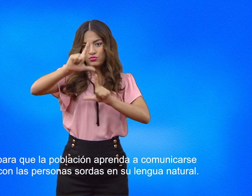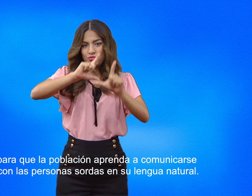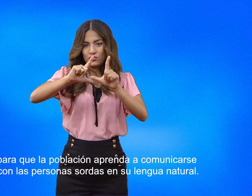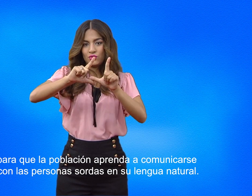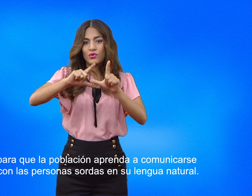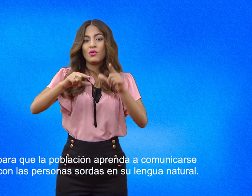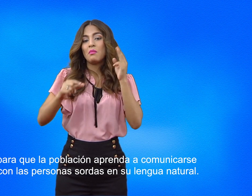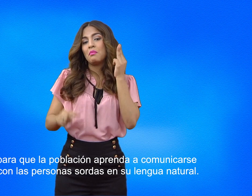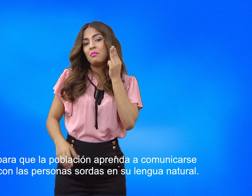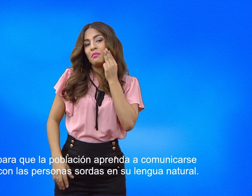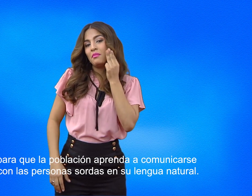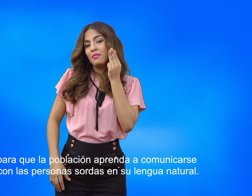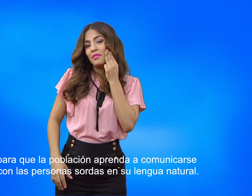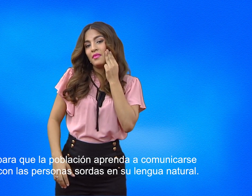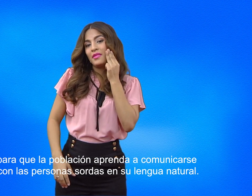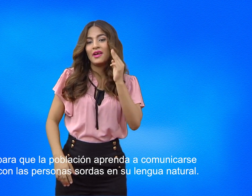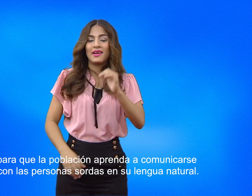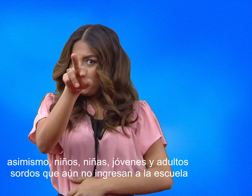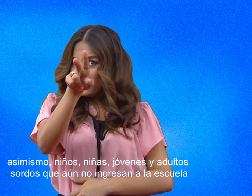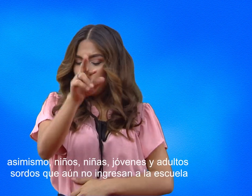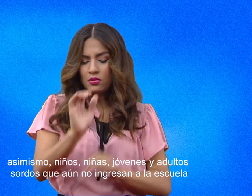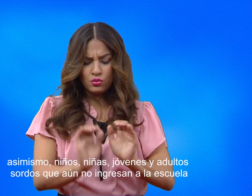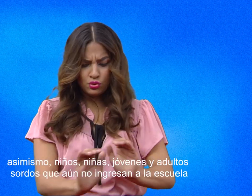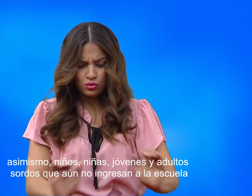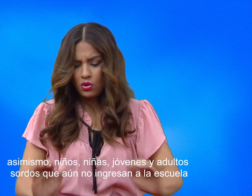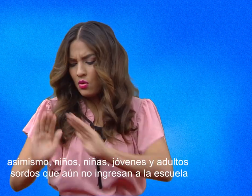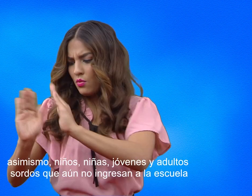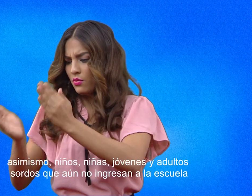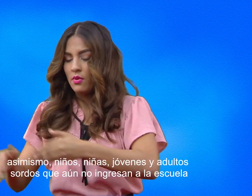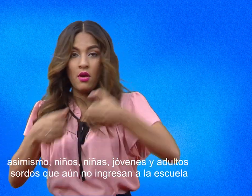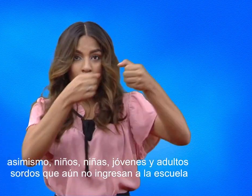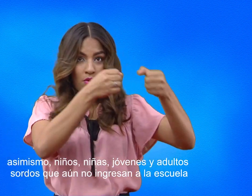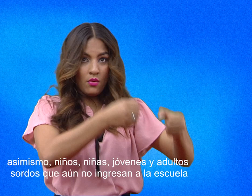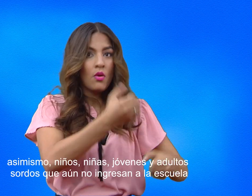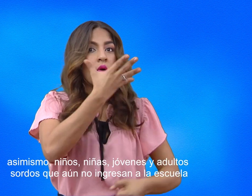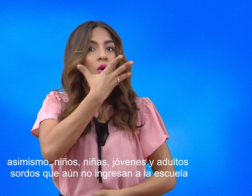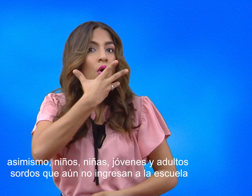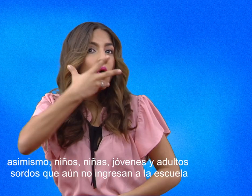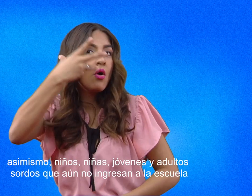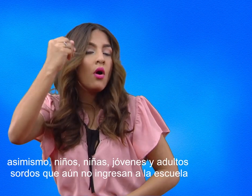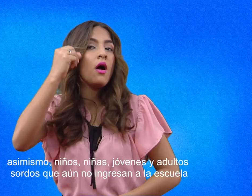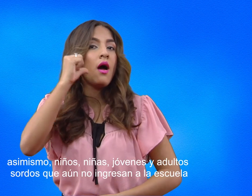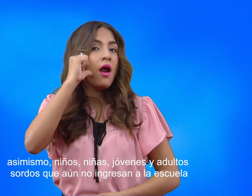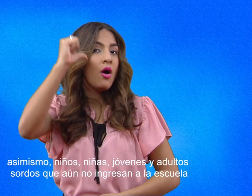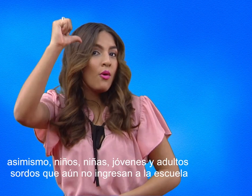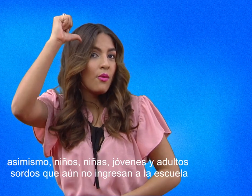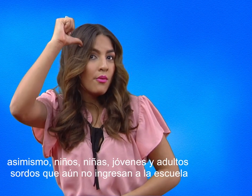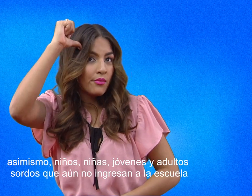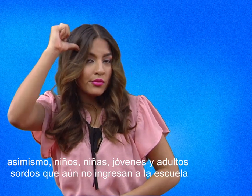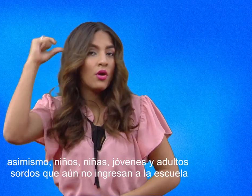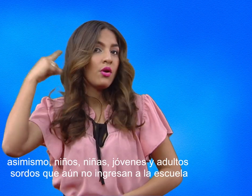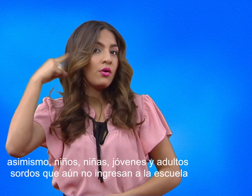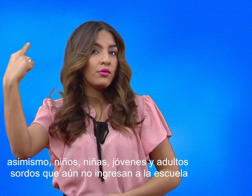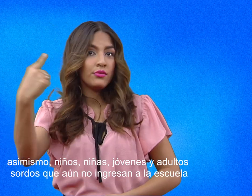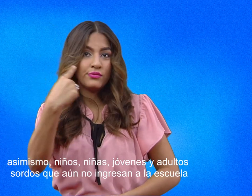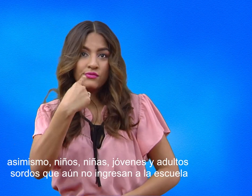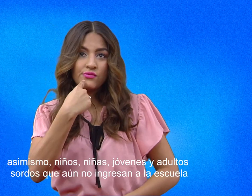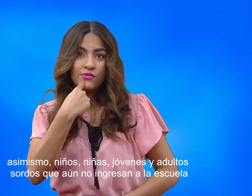lenguaje natural. Asimismo, niños, niñas, jóvenes,